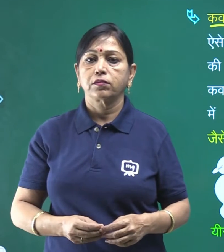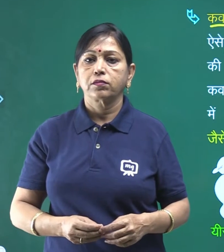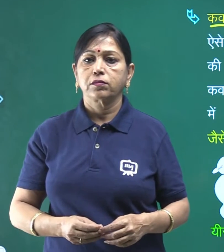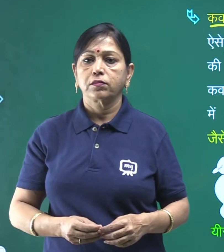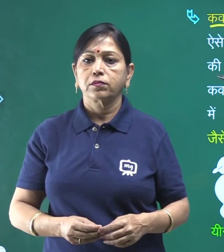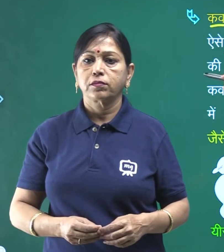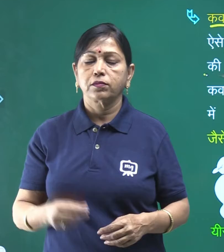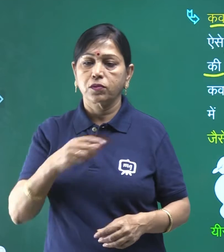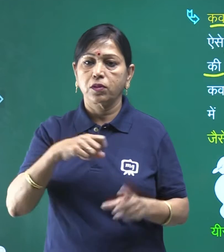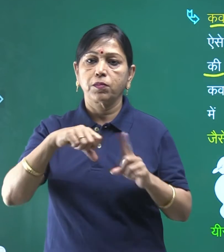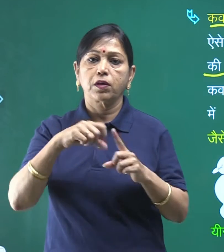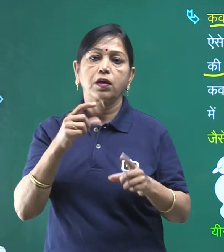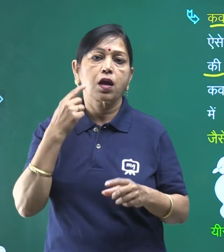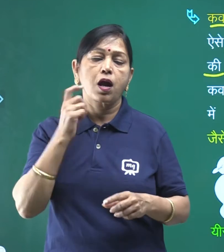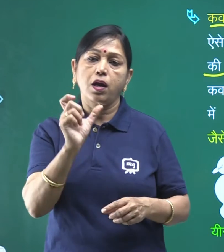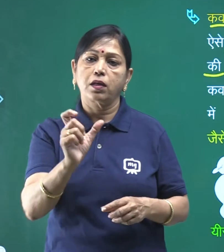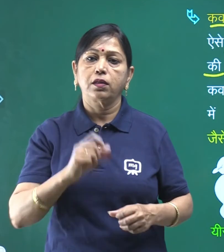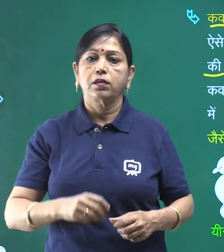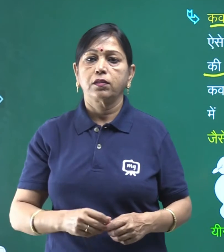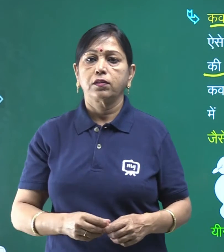जिनमें काइटिन की